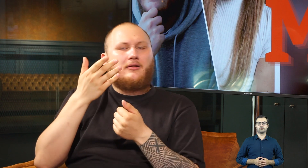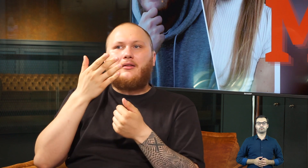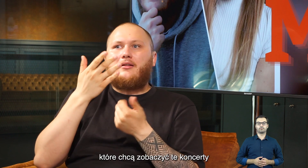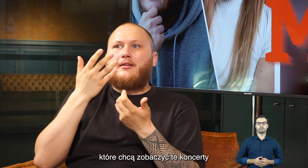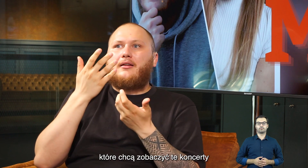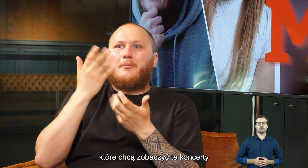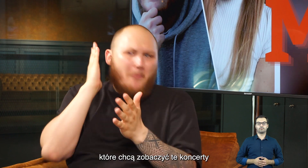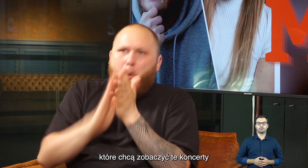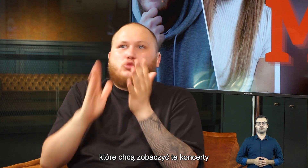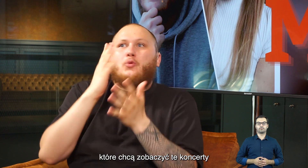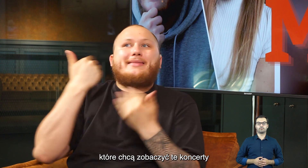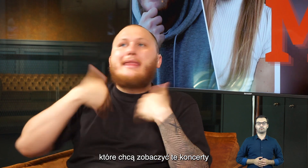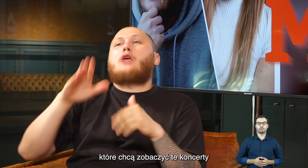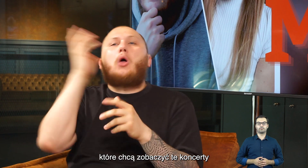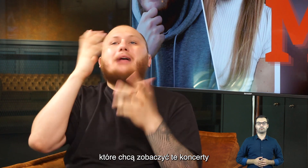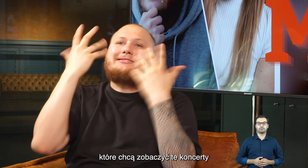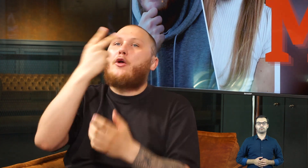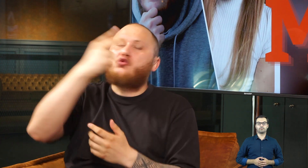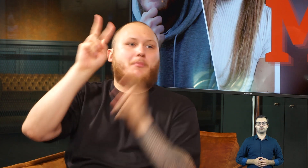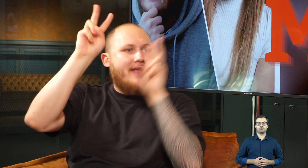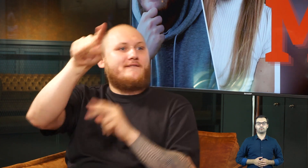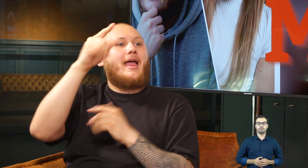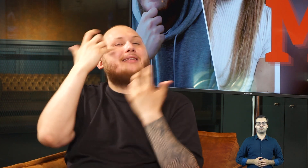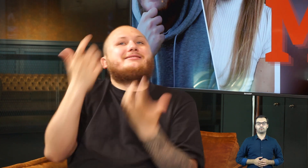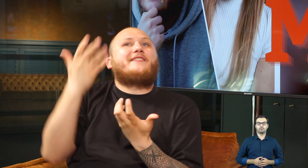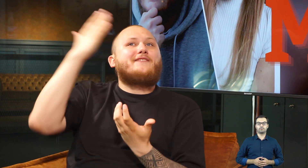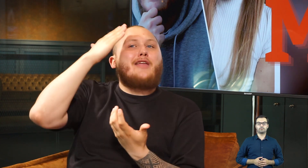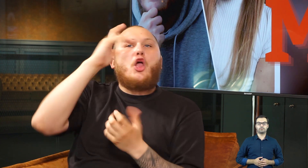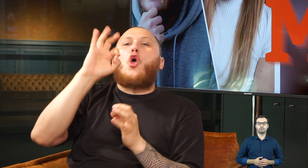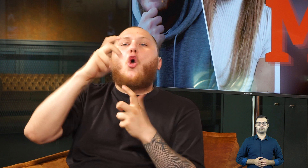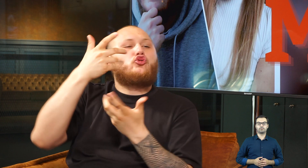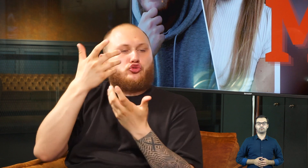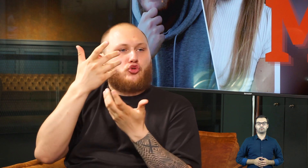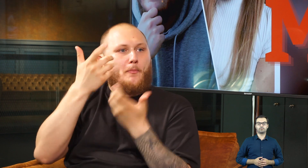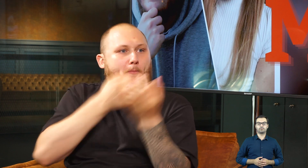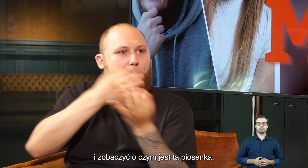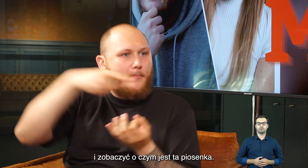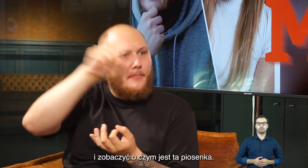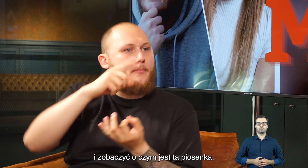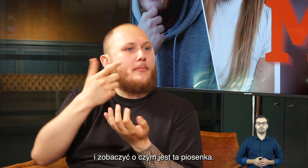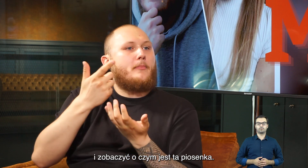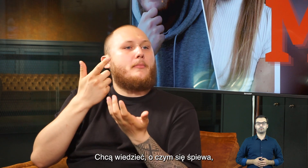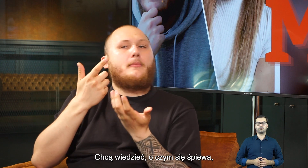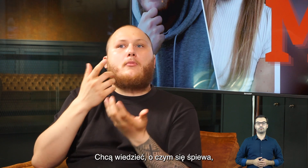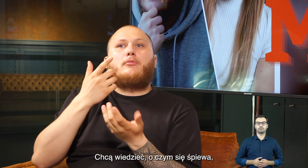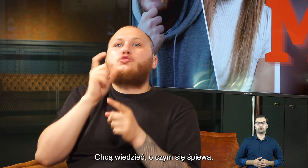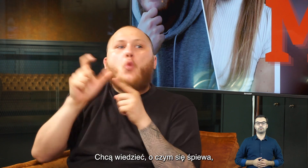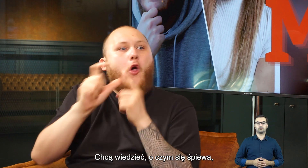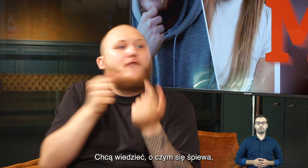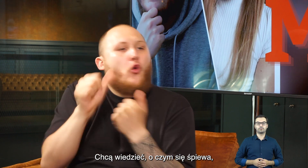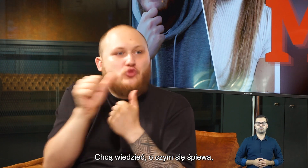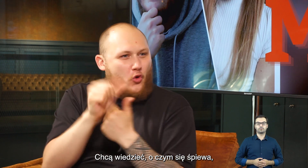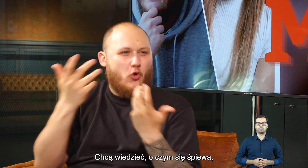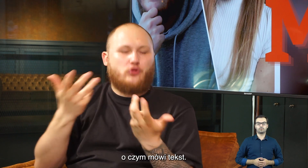są osoby, które właśnie nie chcą zobaczyć te koncerty, zobaczyć, o czym jest ta piosenka, o czym